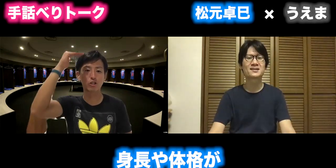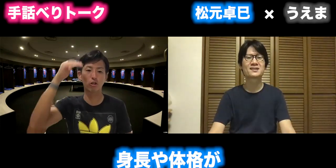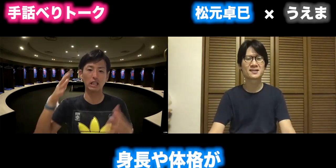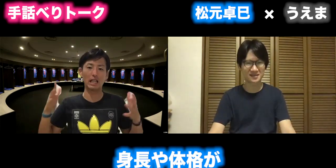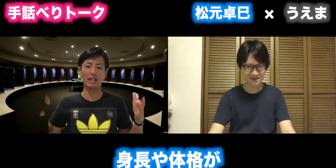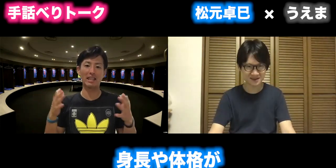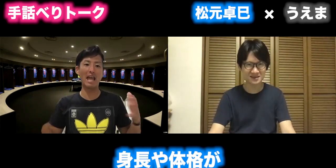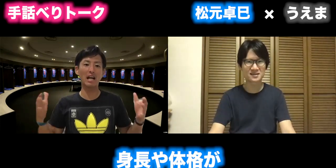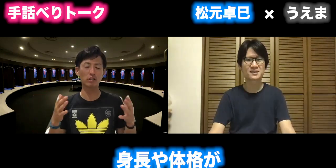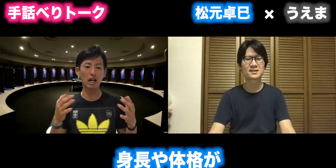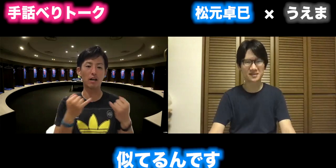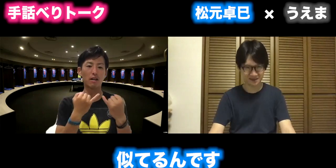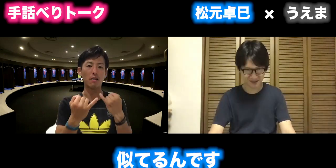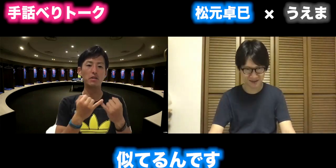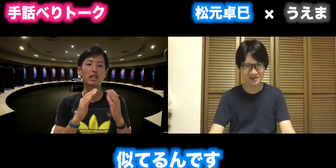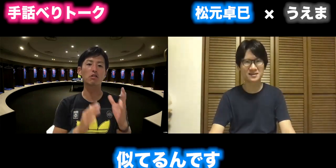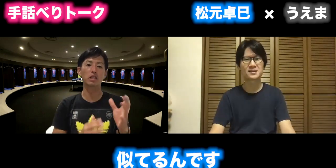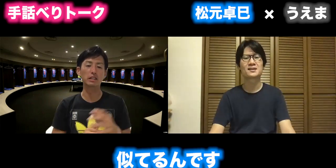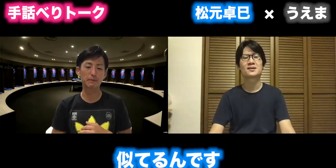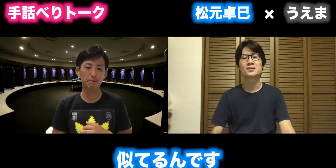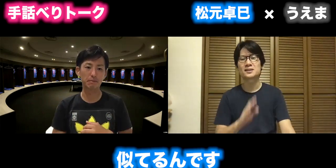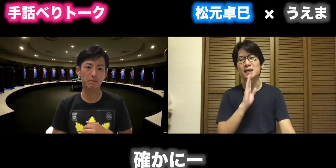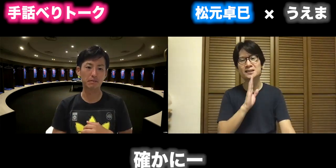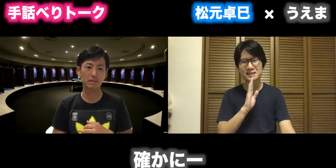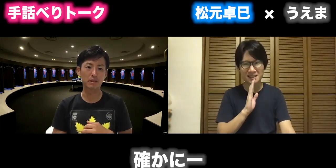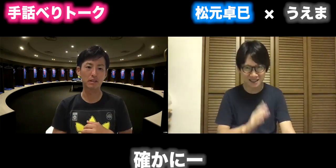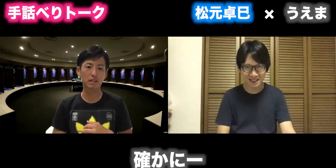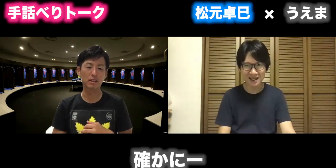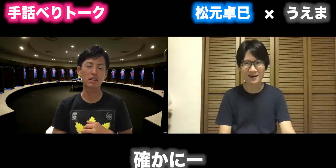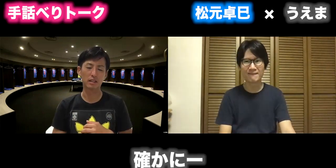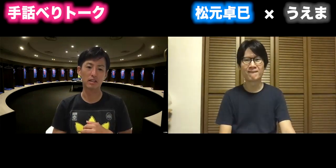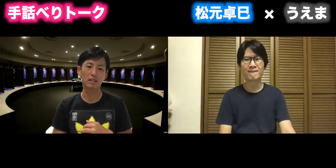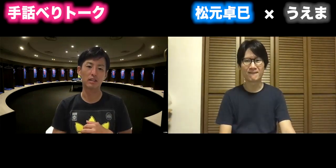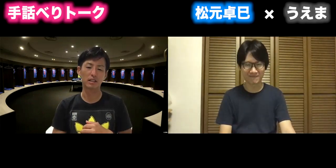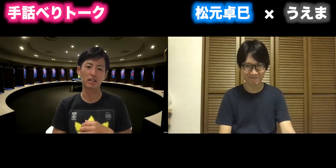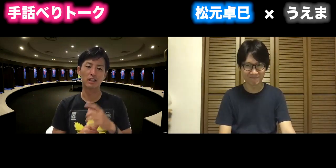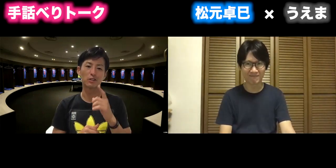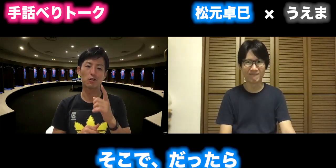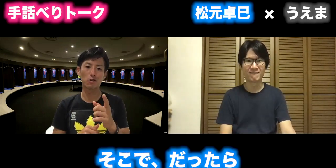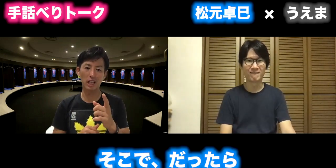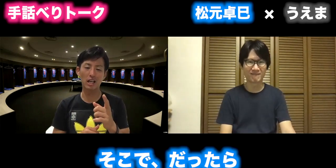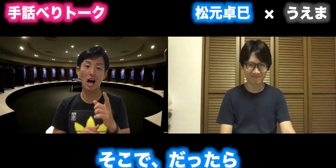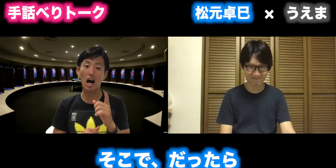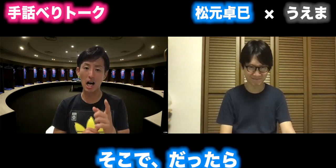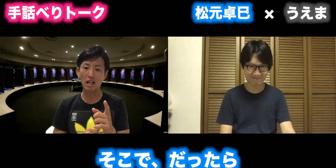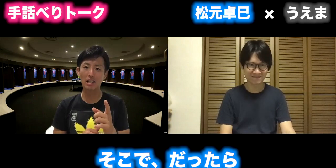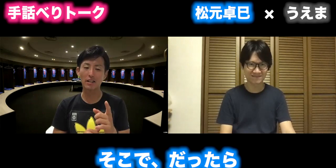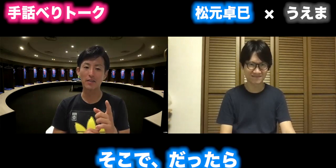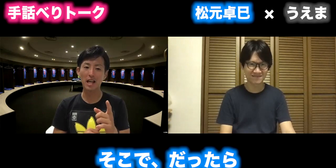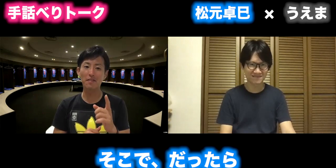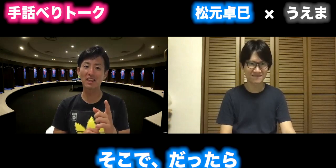信長伊達体格が似てるんです達かねぇそこでああ